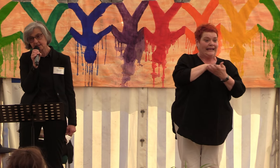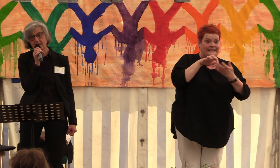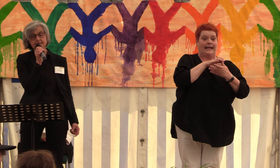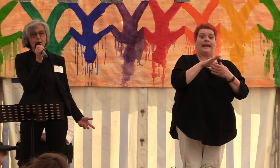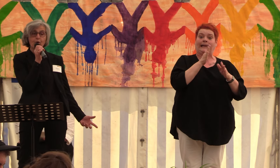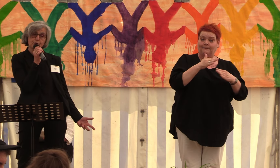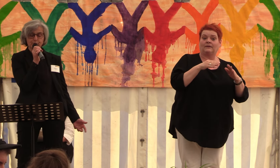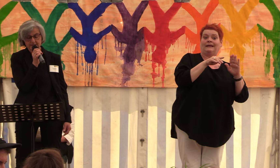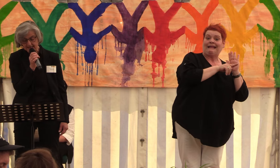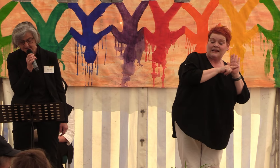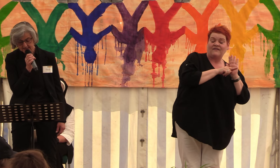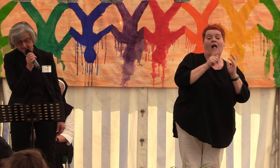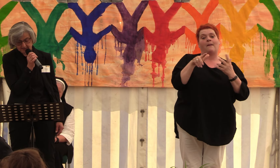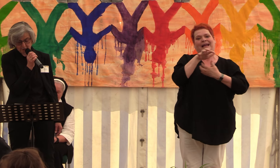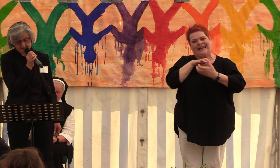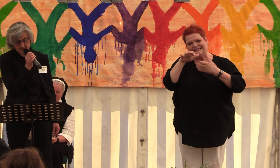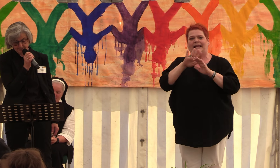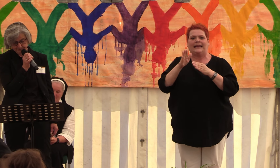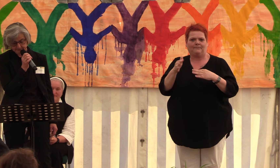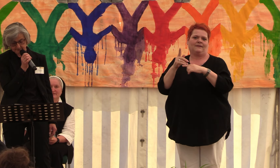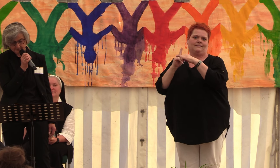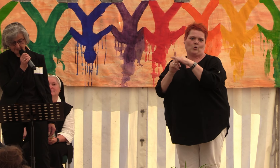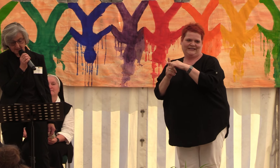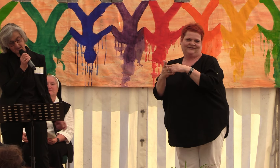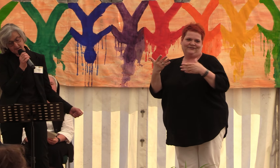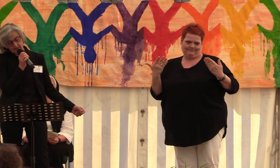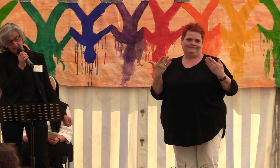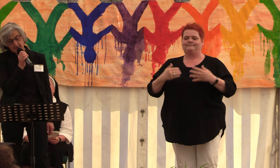im Landkreis und über den Landkreis hinaus haben.